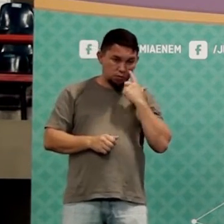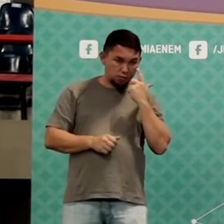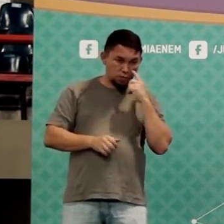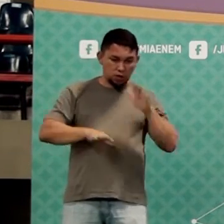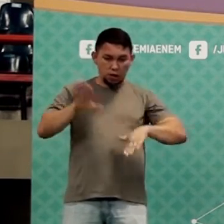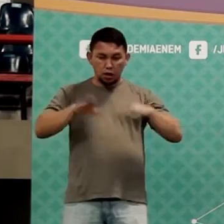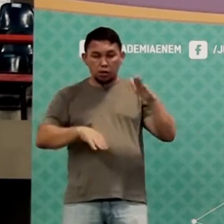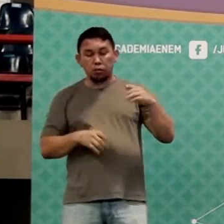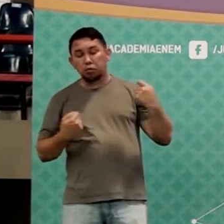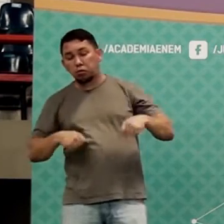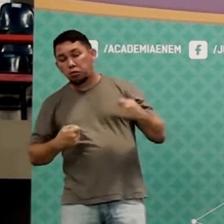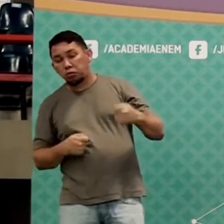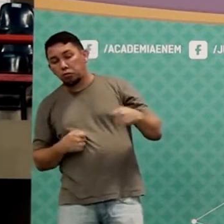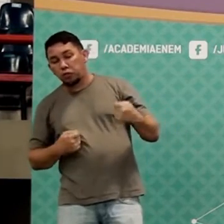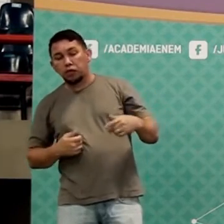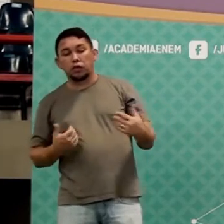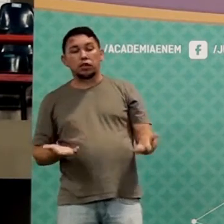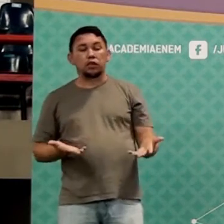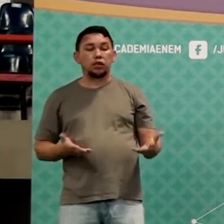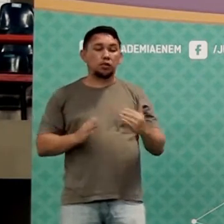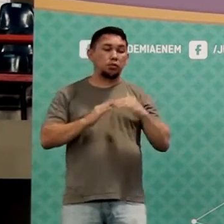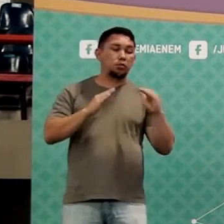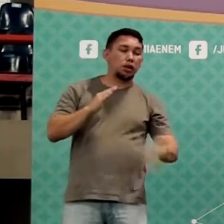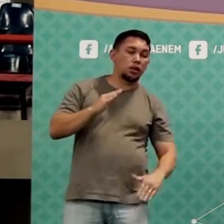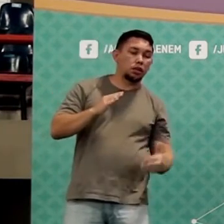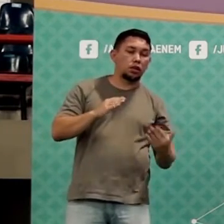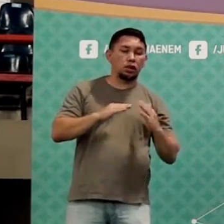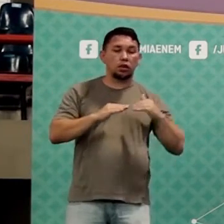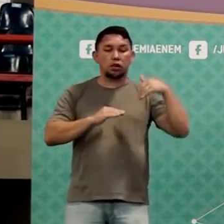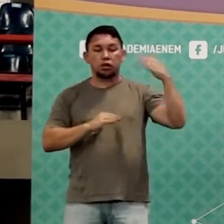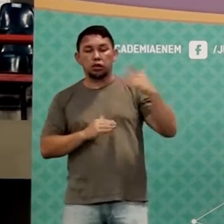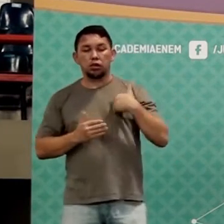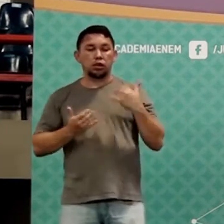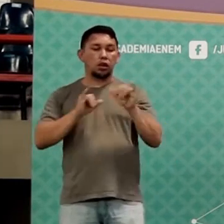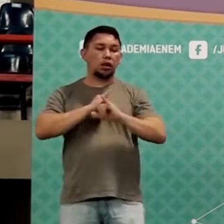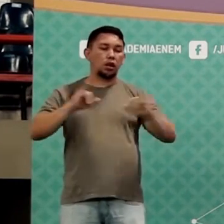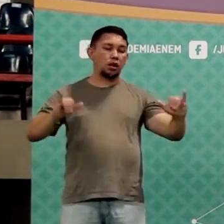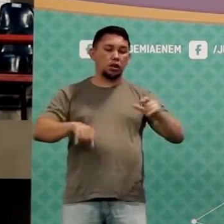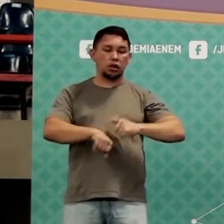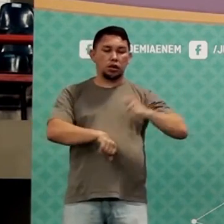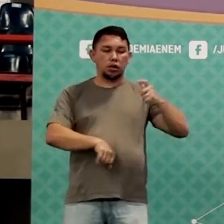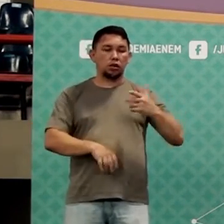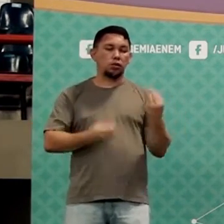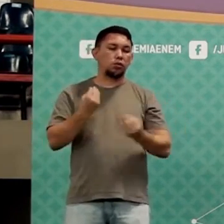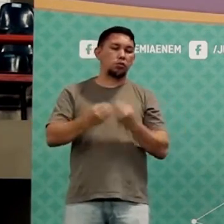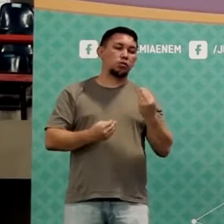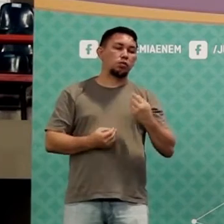Às vezes é necessário baixar os impostos? É. A gente acabou de anunciar,